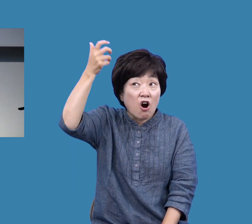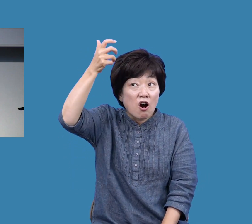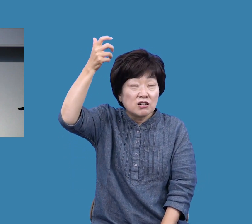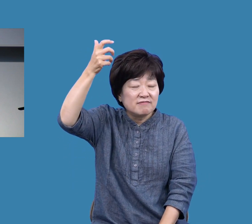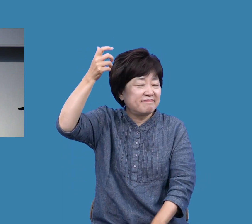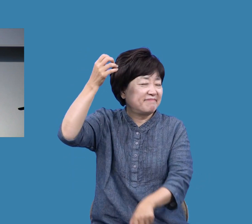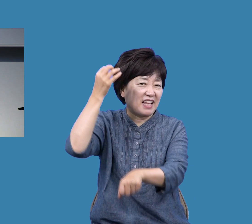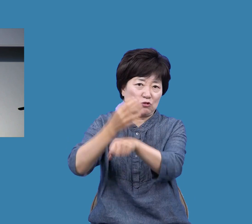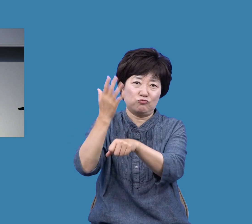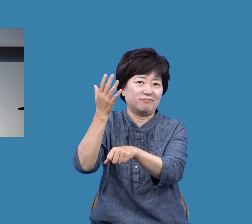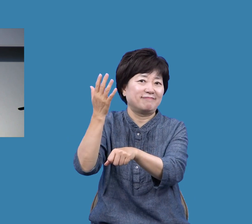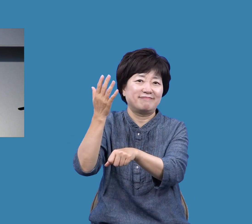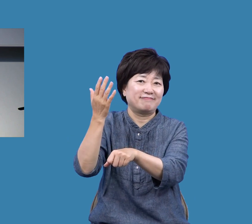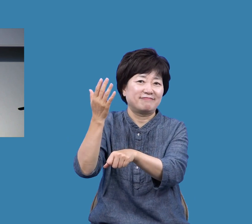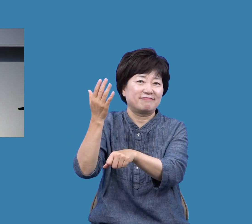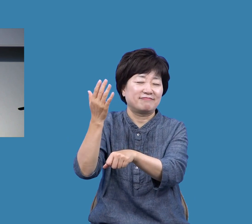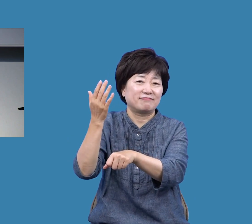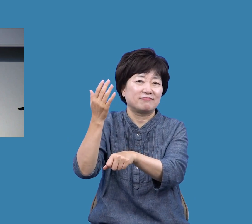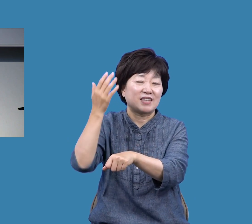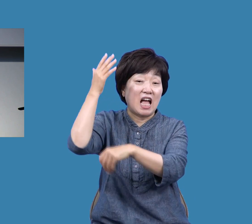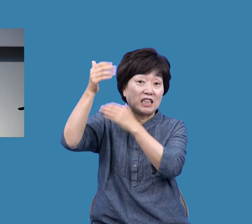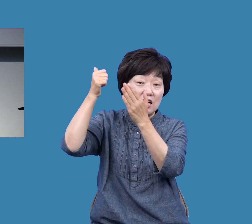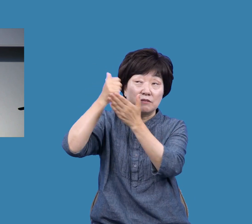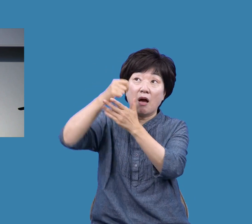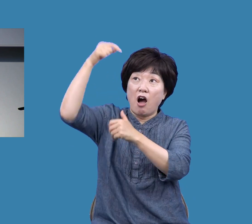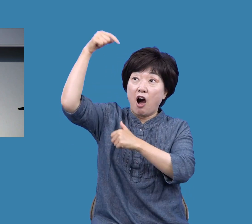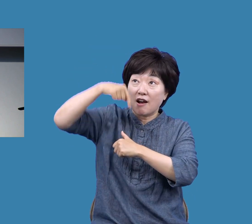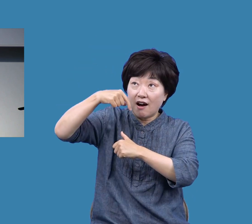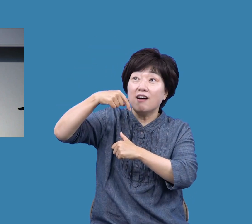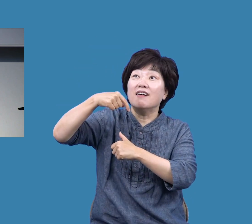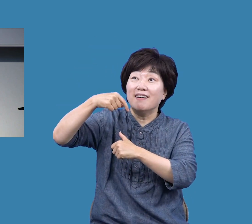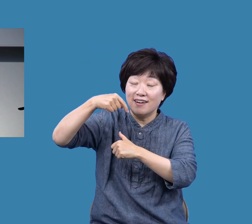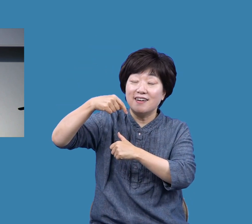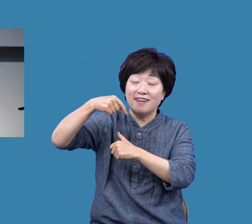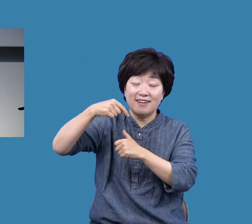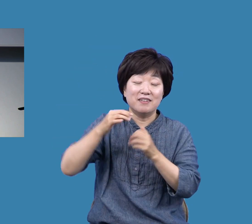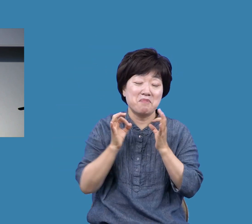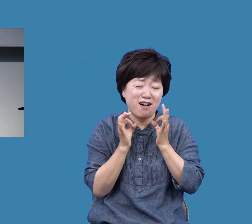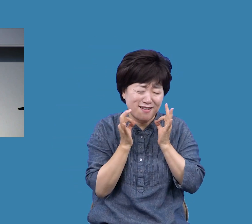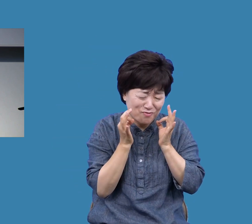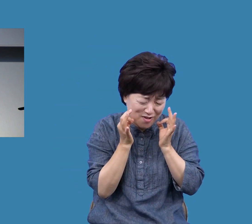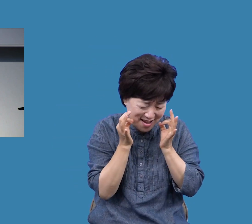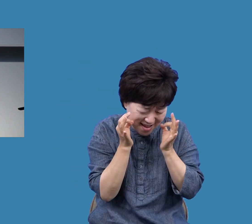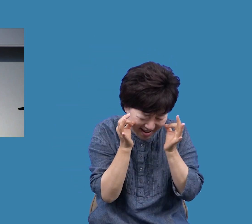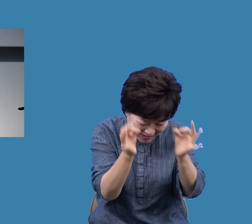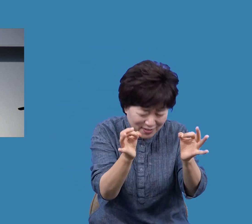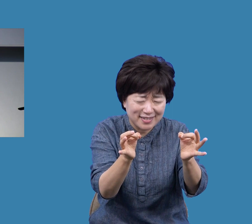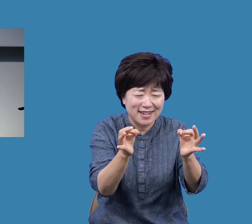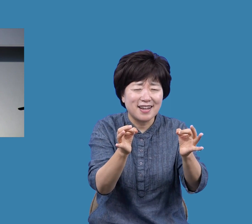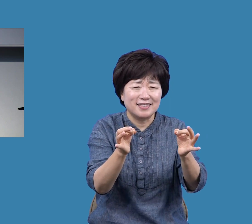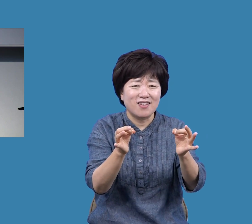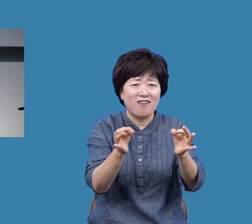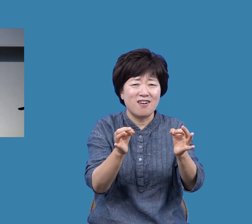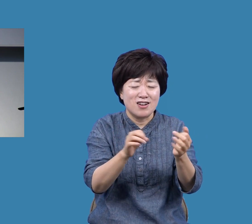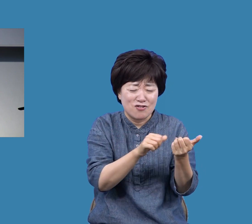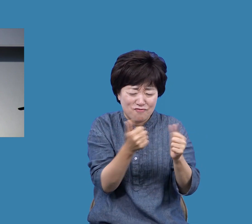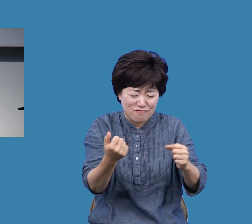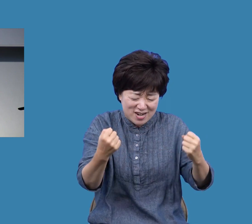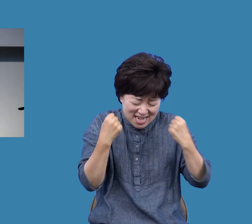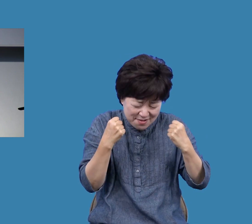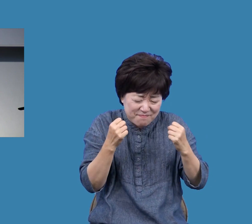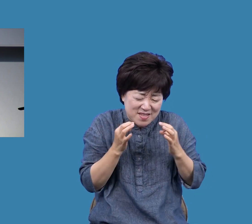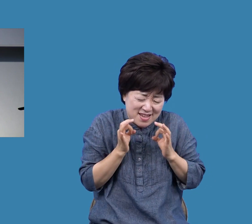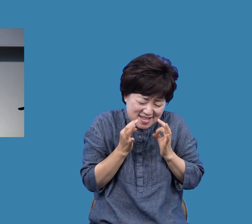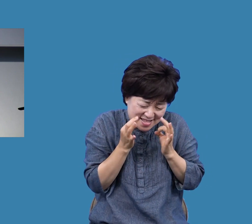거예요. 단순한 거. 그냥 하나님이 하라 그러셨으면 최선을 다해서 죽을 짐 다해서 그냥 하는 거야. 결과가